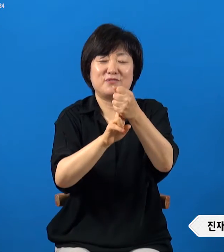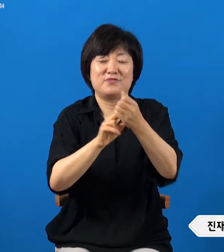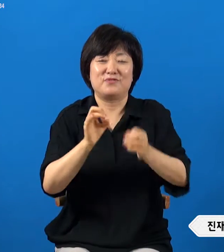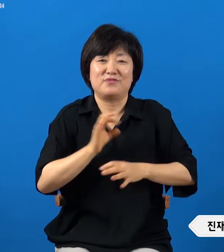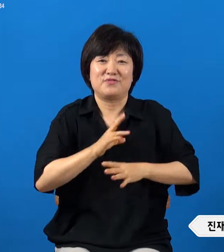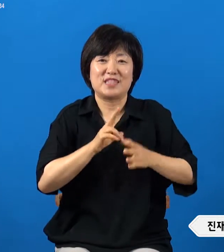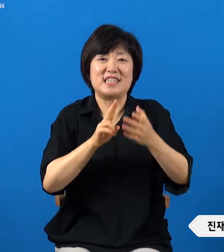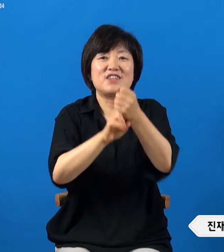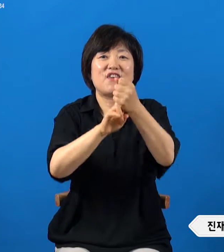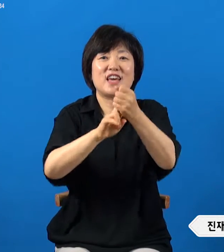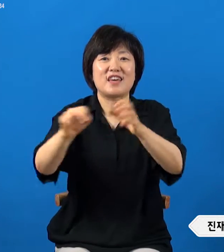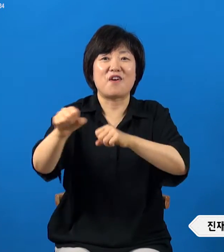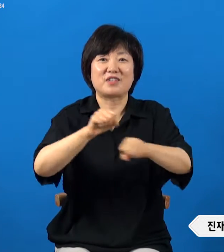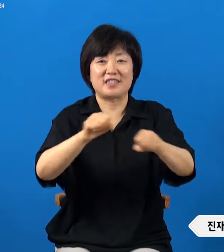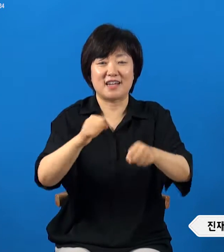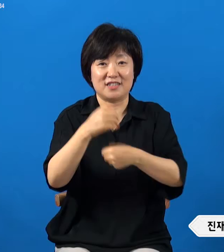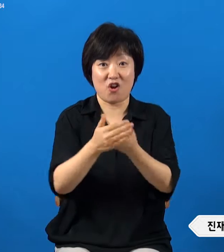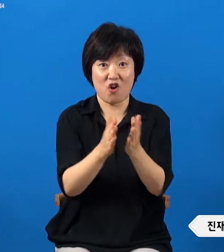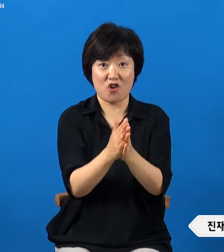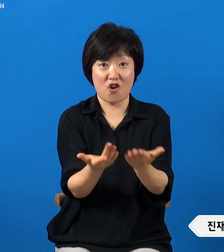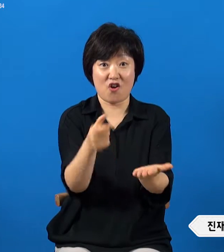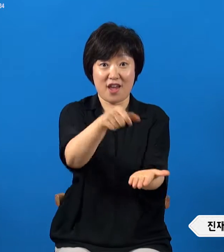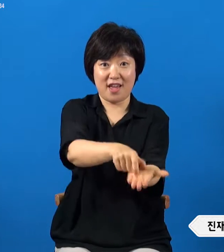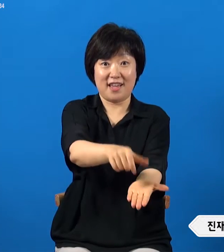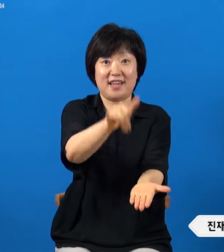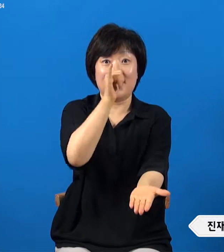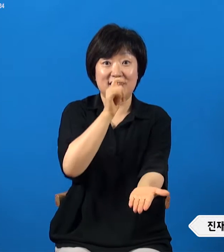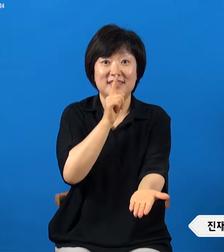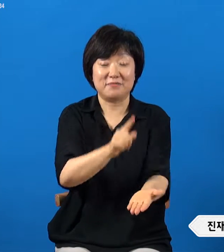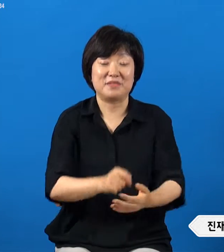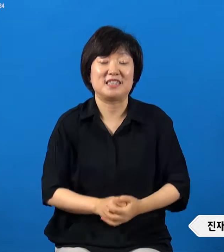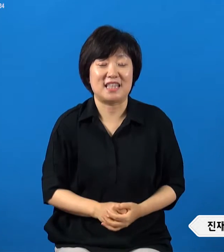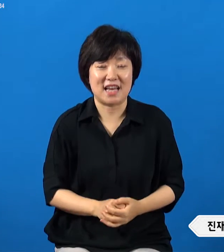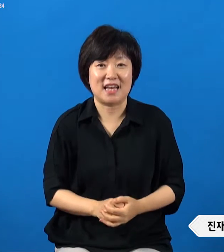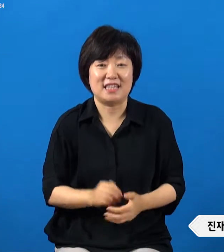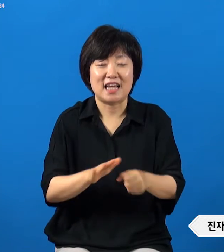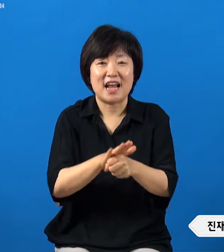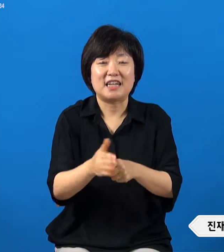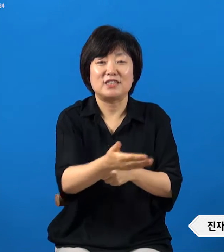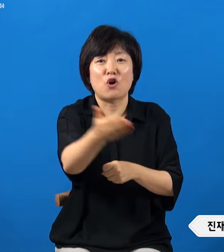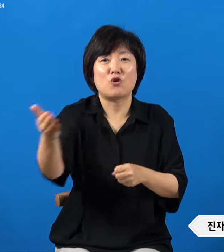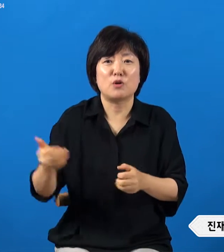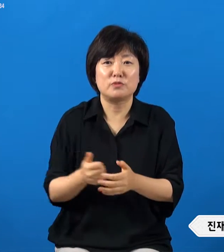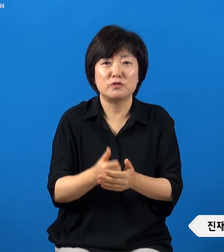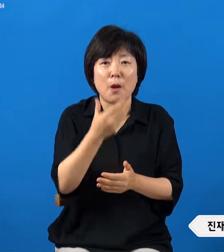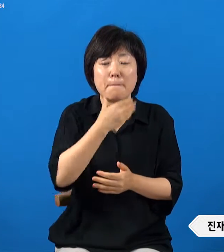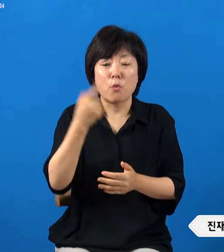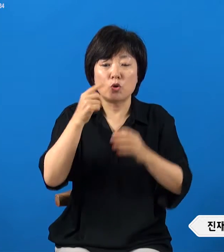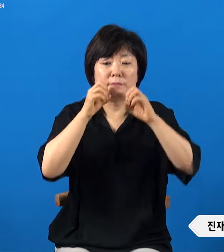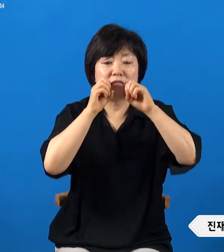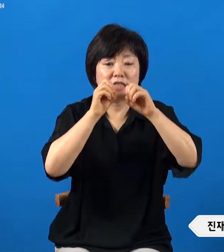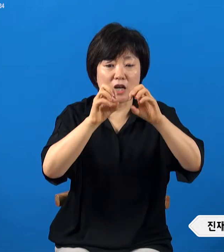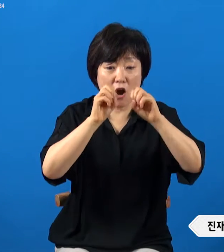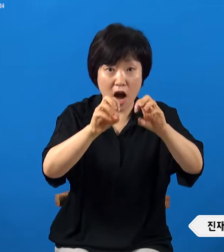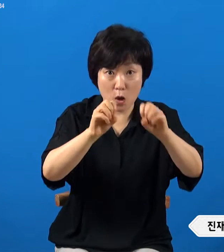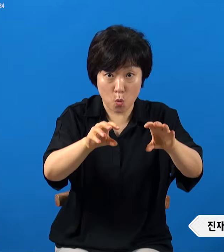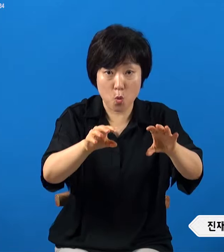역사를 성경은 말씀하십니다. 사랑하는 여러분, 그렇게 복음을 증거하고 한